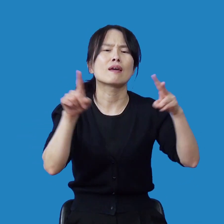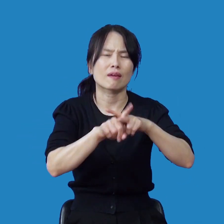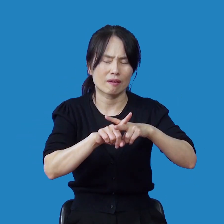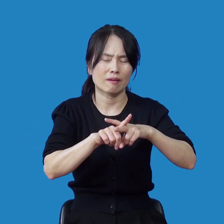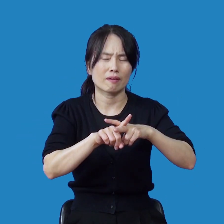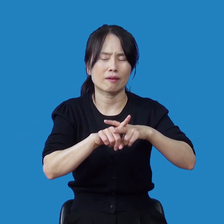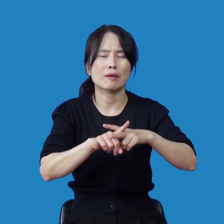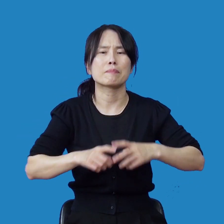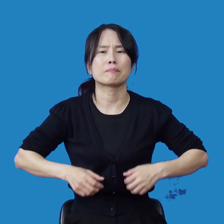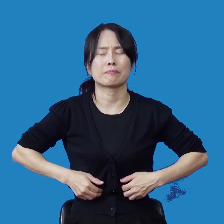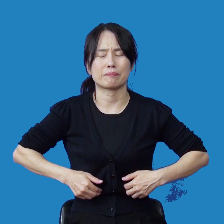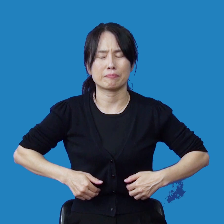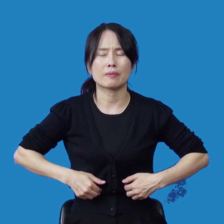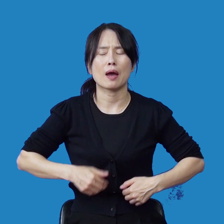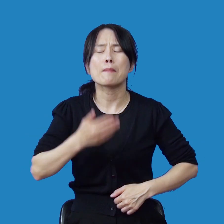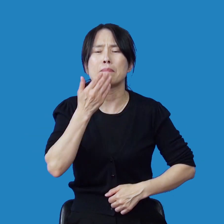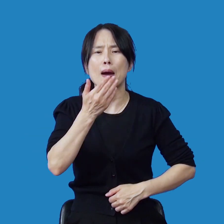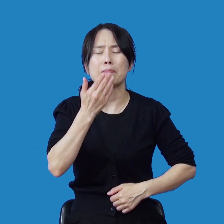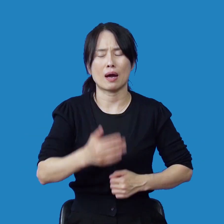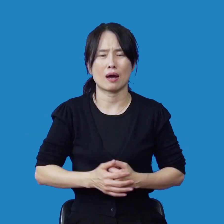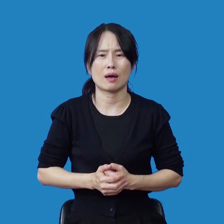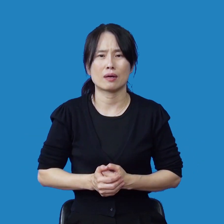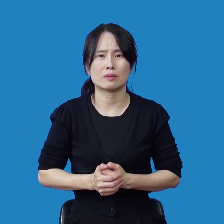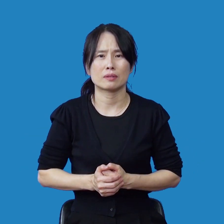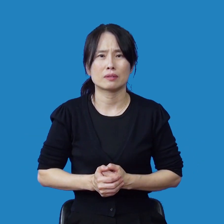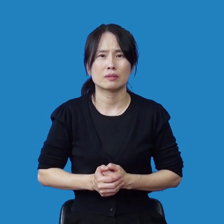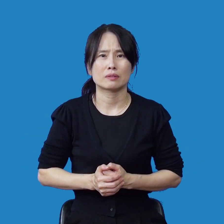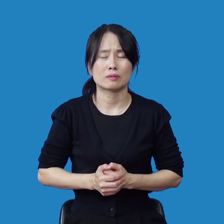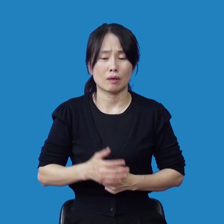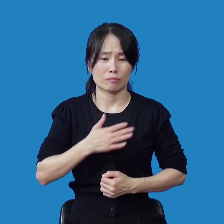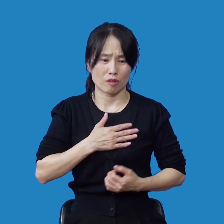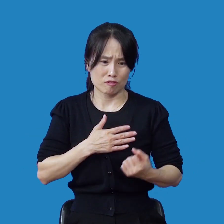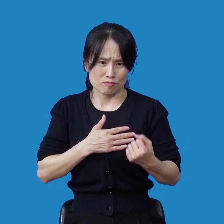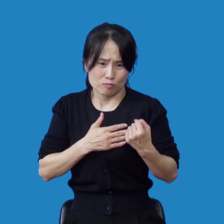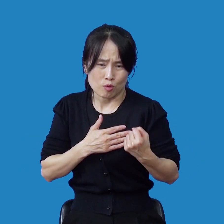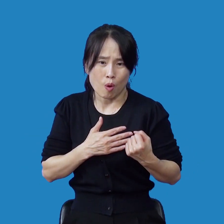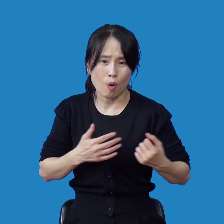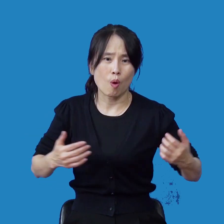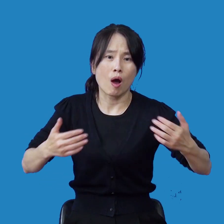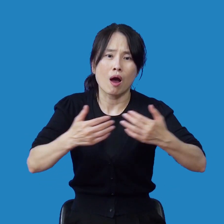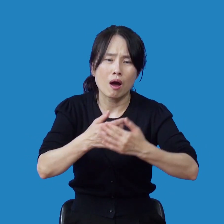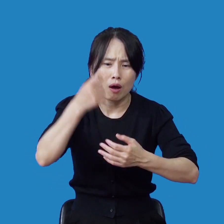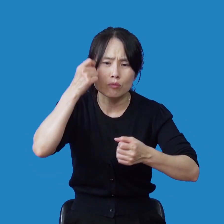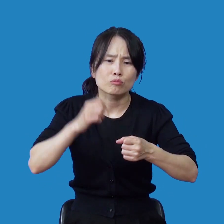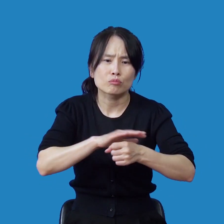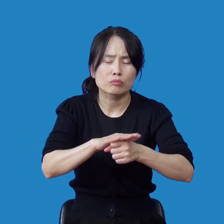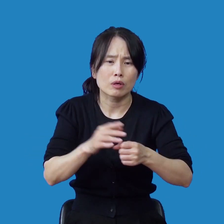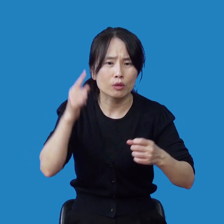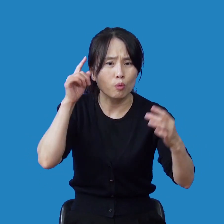그래서 우리가 같이 부둥켜 안고 울 수 있는 것이지 우리 힘으로가 아닙니다. 여러분, 주님을